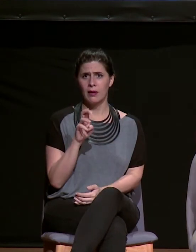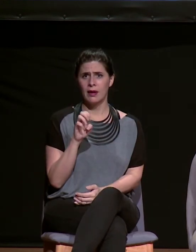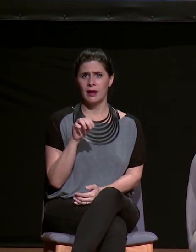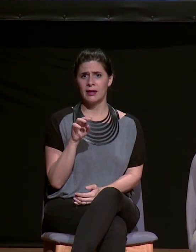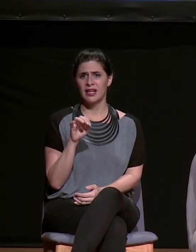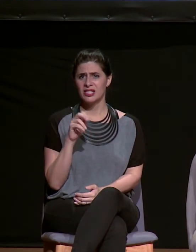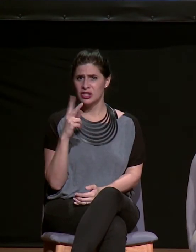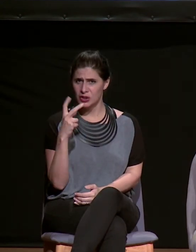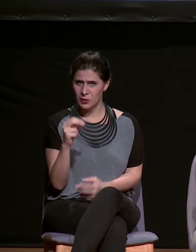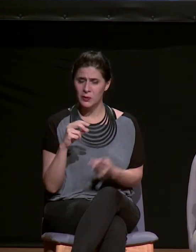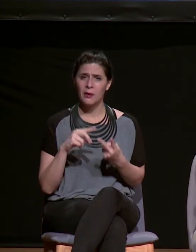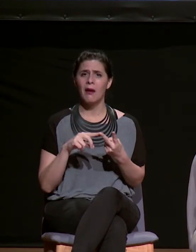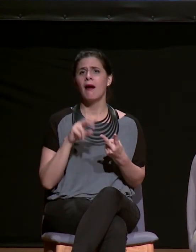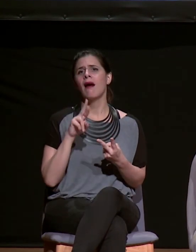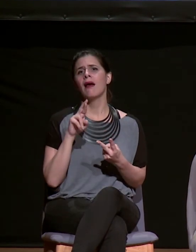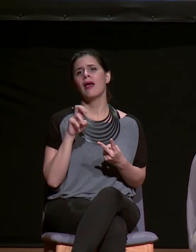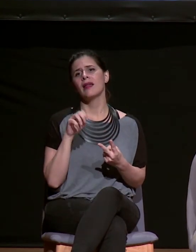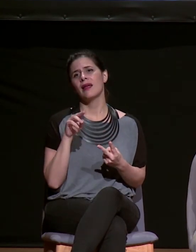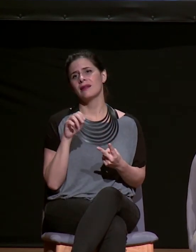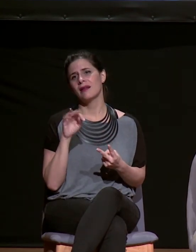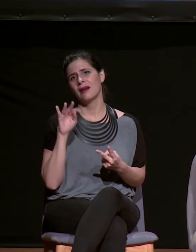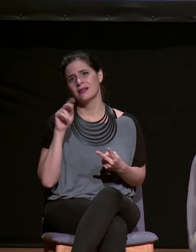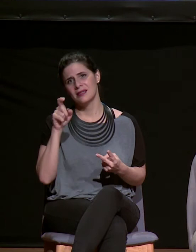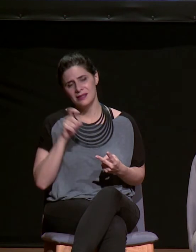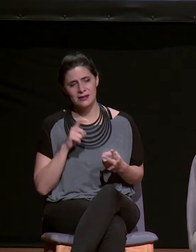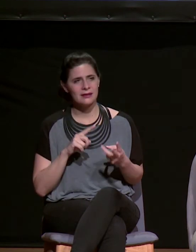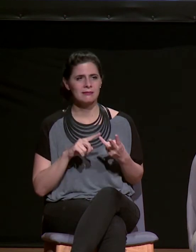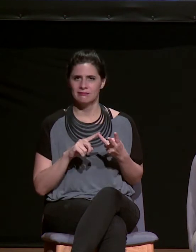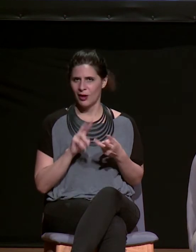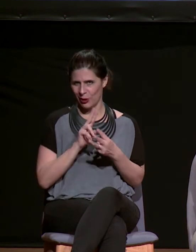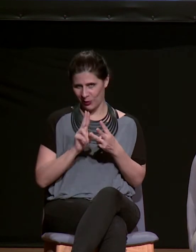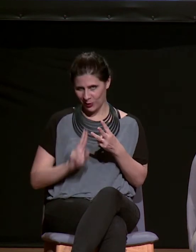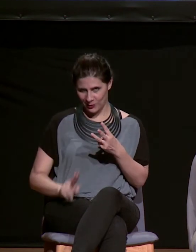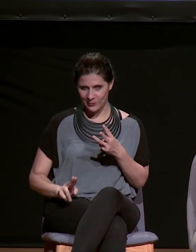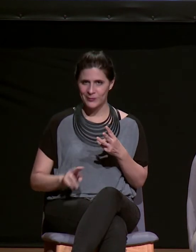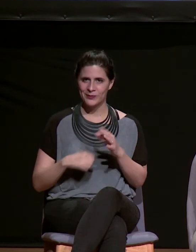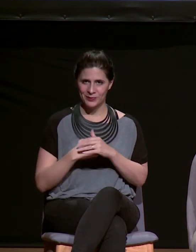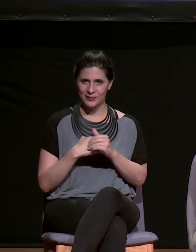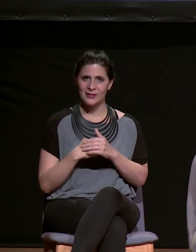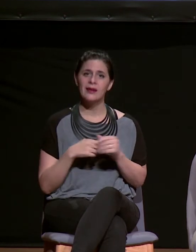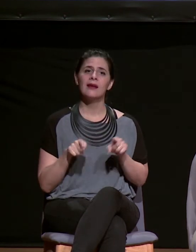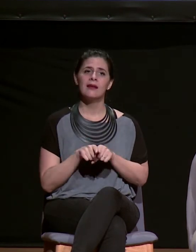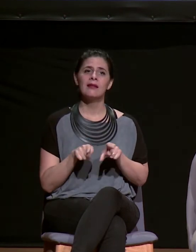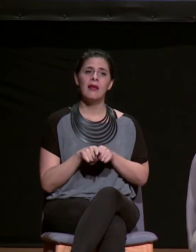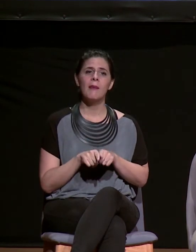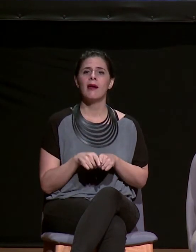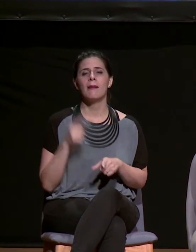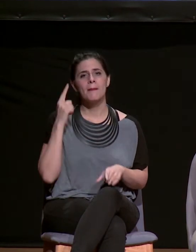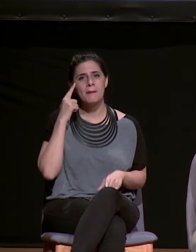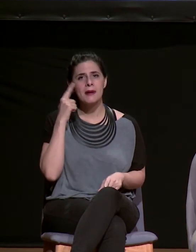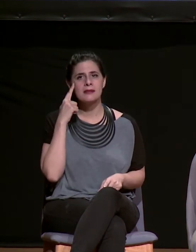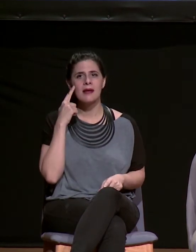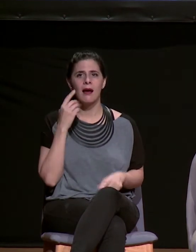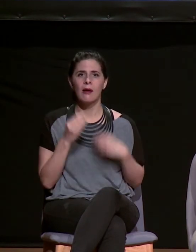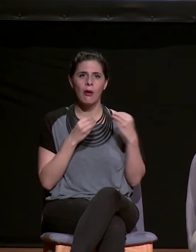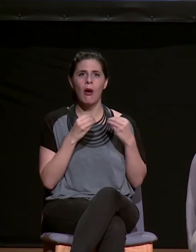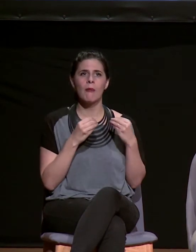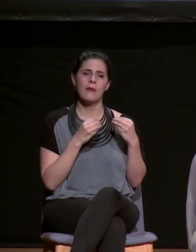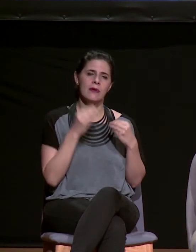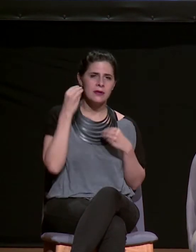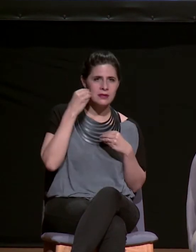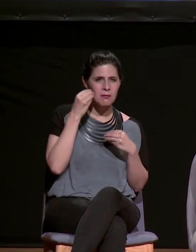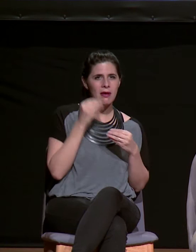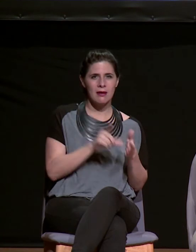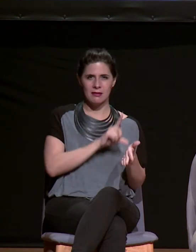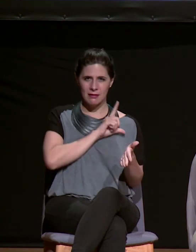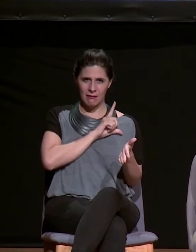Araju. Eu vi isso quando você falou das relações do contato que você tinha com os educandos, lembrando das suas experiências prévias e